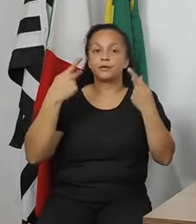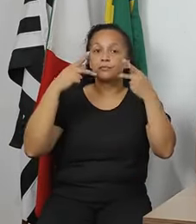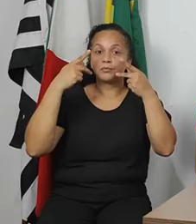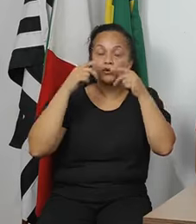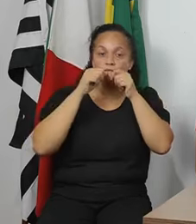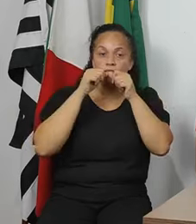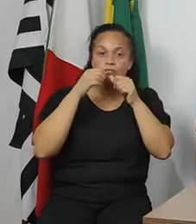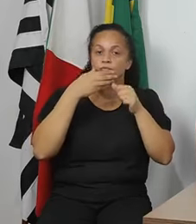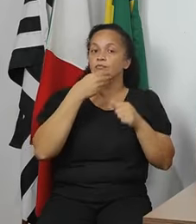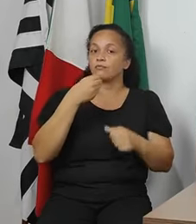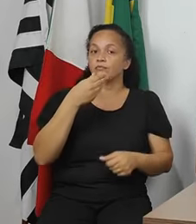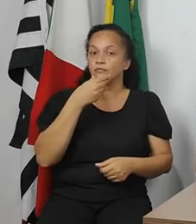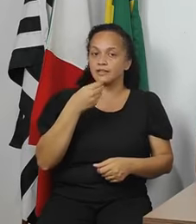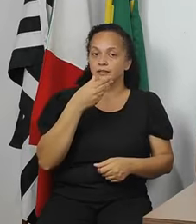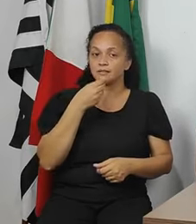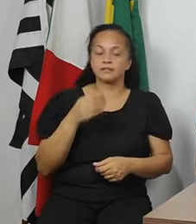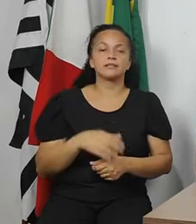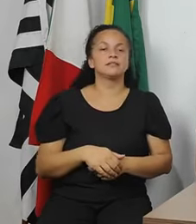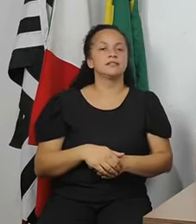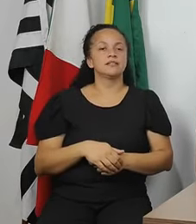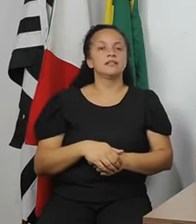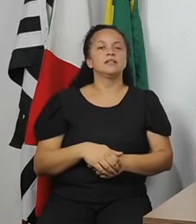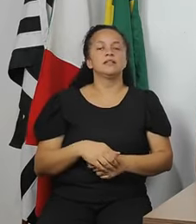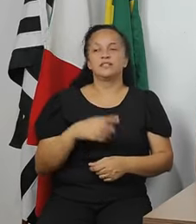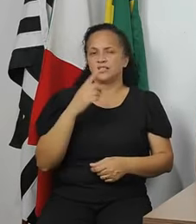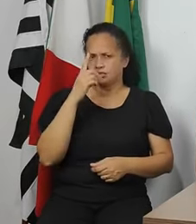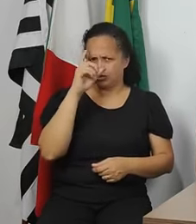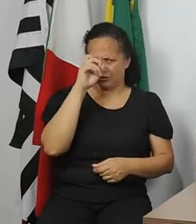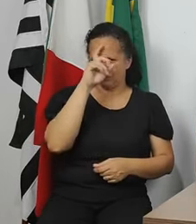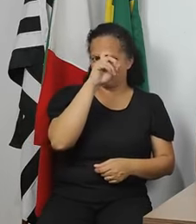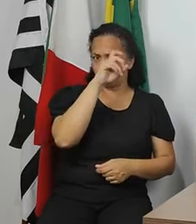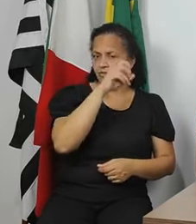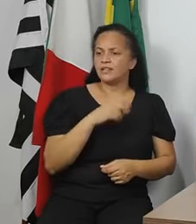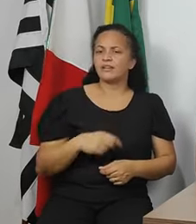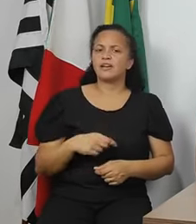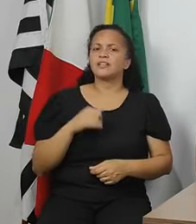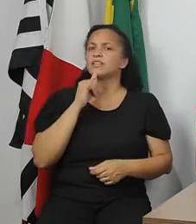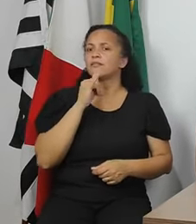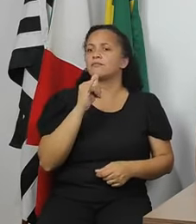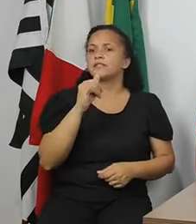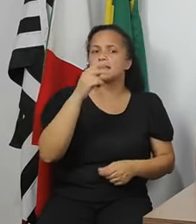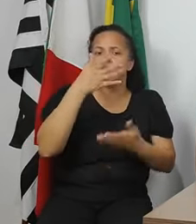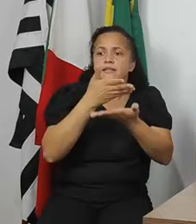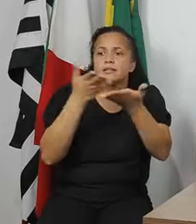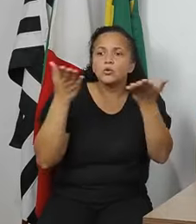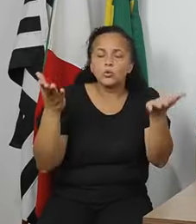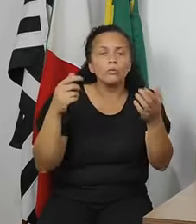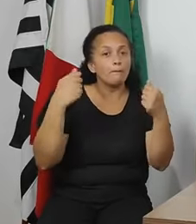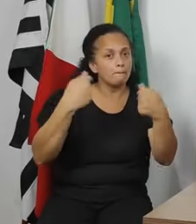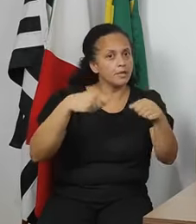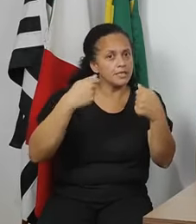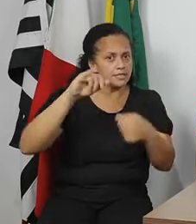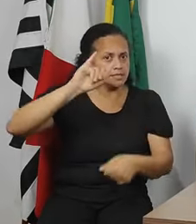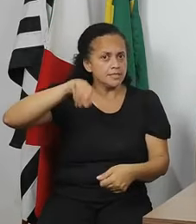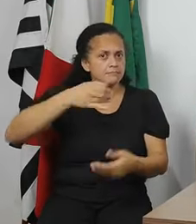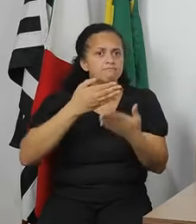críticas e fazia com que esses profetas direcionassem o povo para o jejum e a oração.